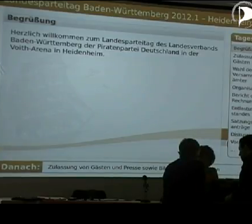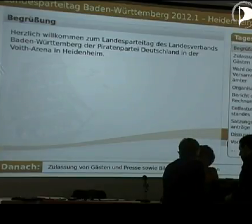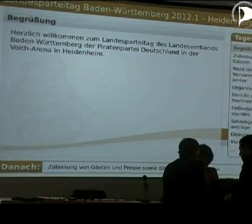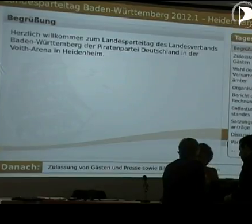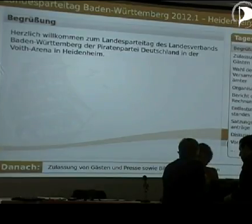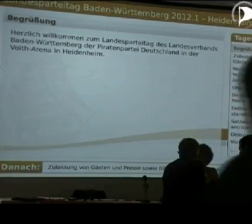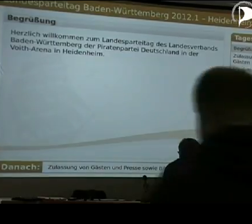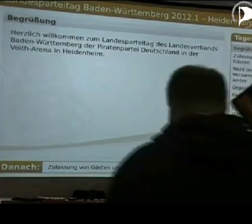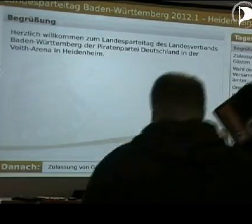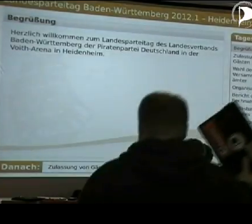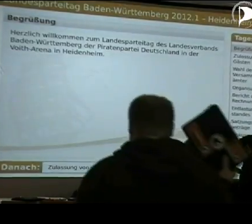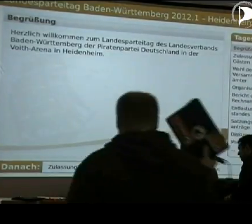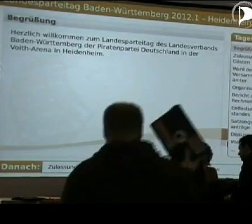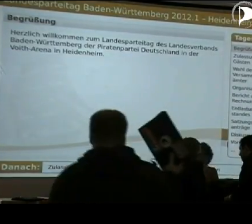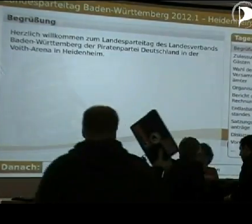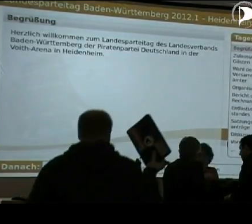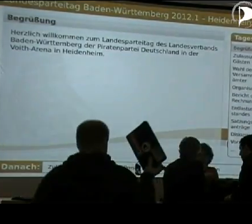der ausschlag überholt